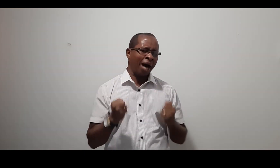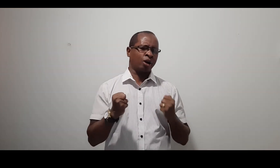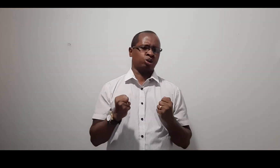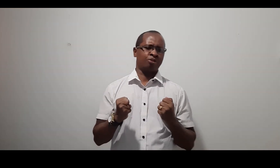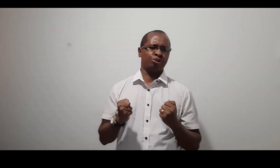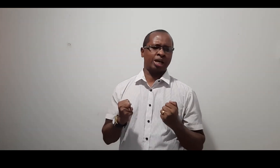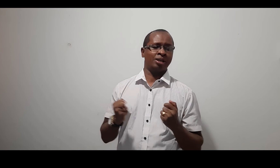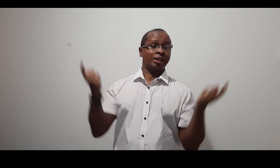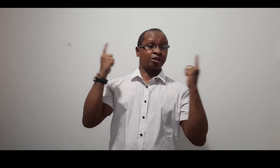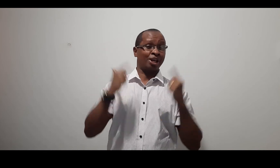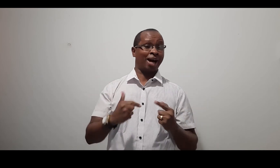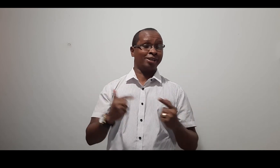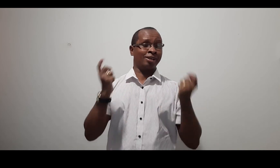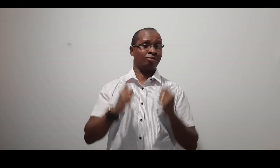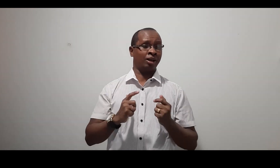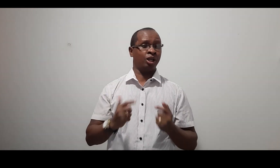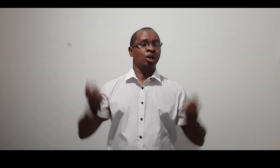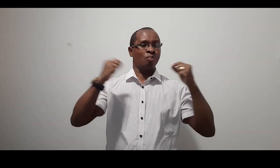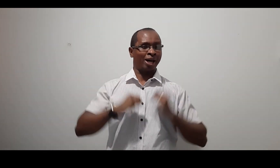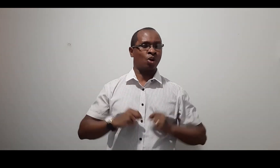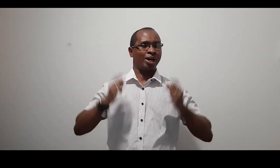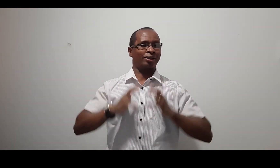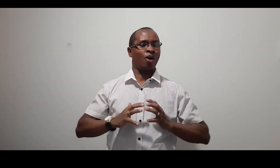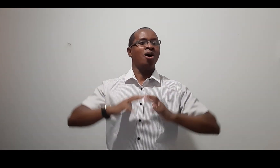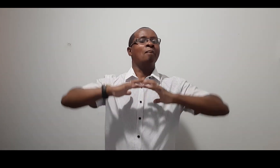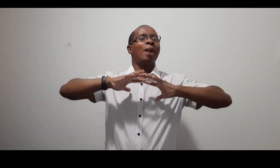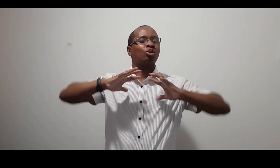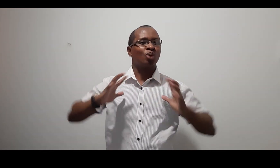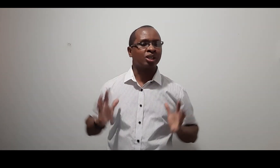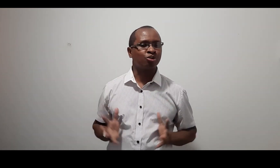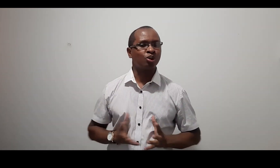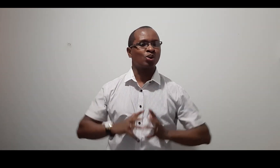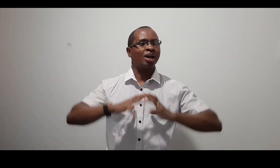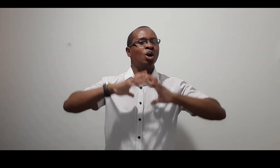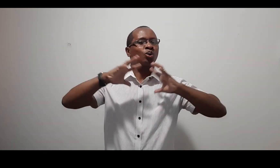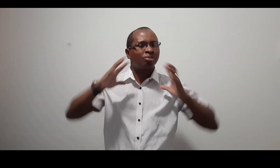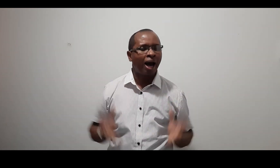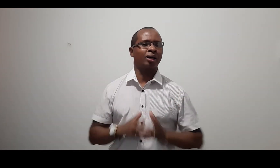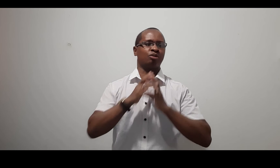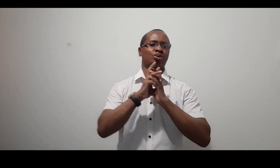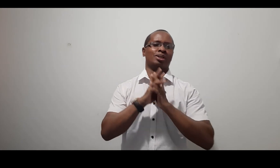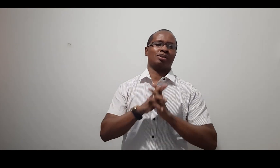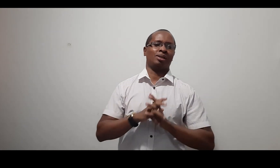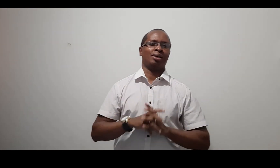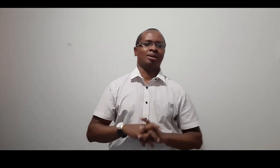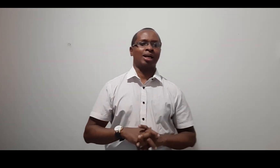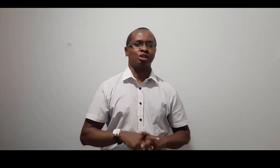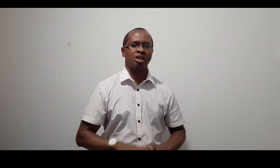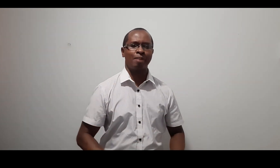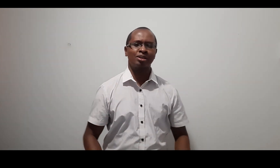hanananao zany fo zany, ka ny fanahiny sy ny teniny no miasa ao anatinao, mahatonga zany fonao zany ho tahaka ny fony Kristy. Na de tsy Andriamanitra